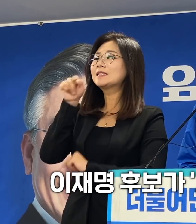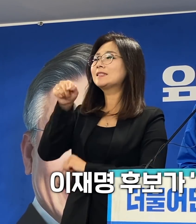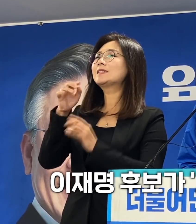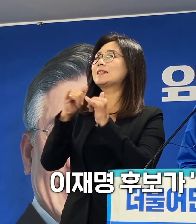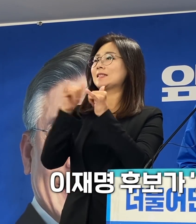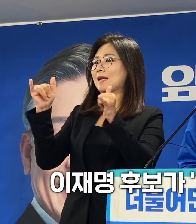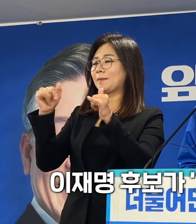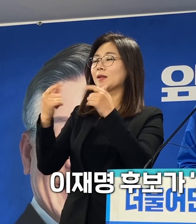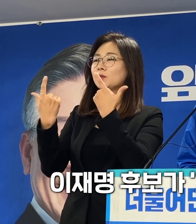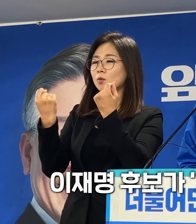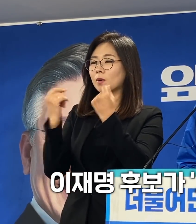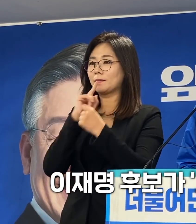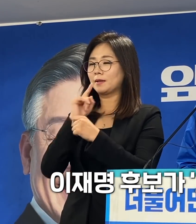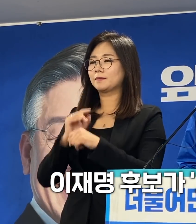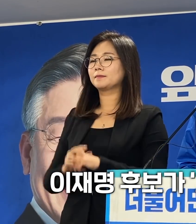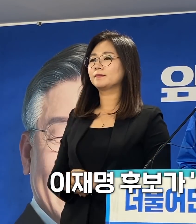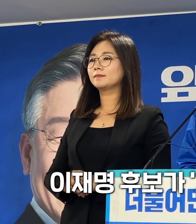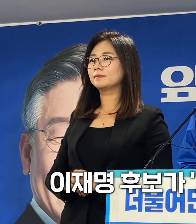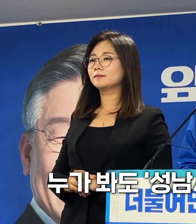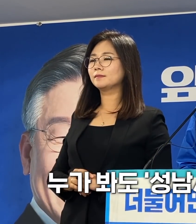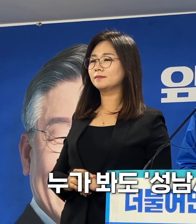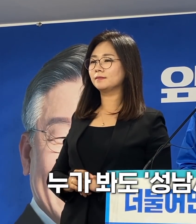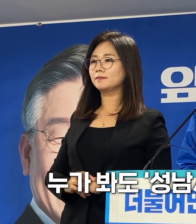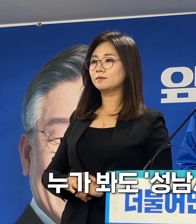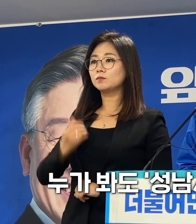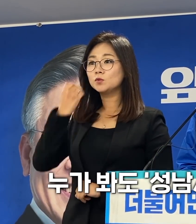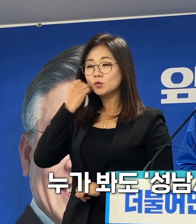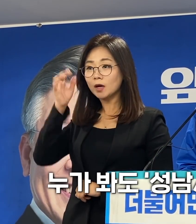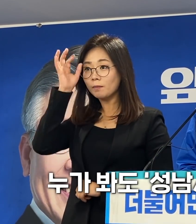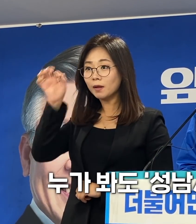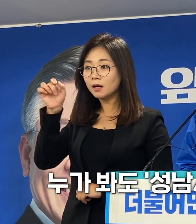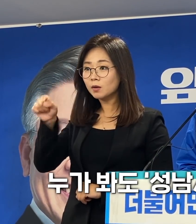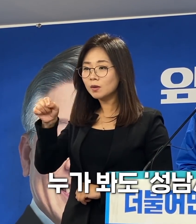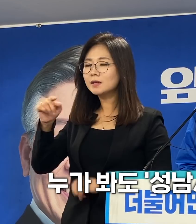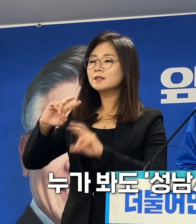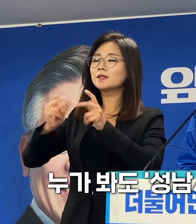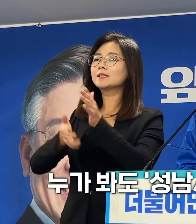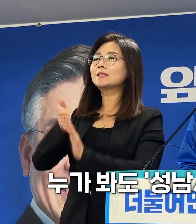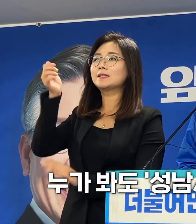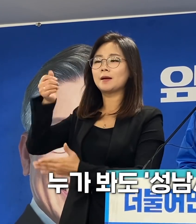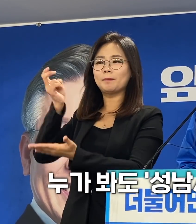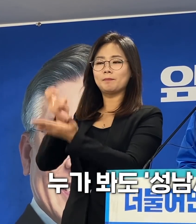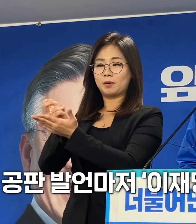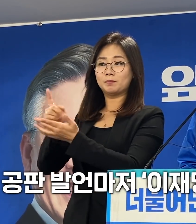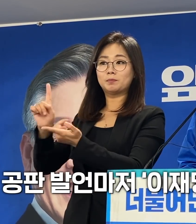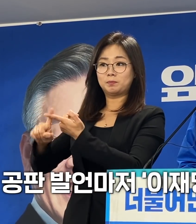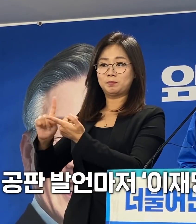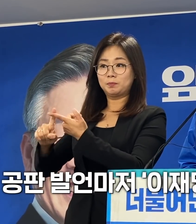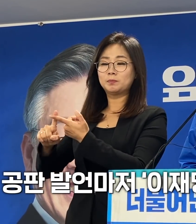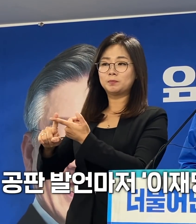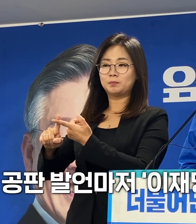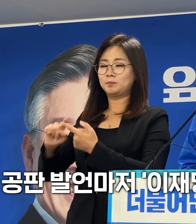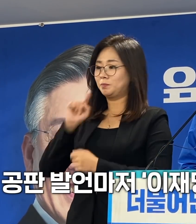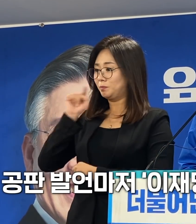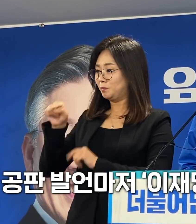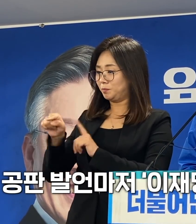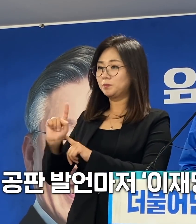그분이라며 주장해왔습니다. 누가 봐도 성남시 방침을 가리키는 공판